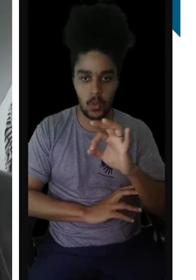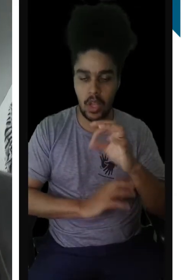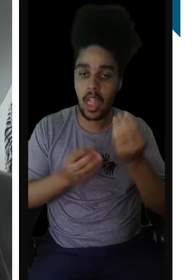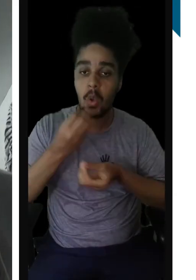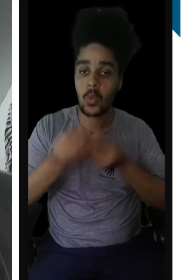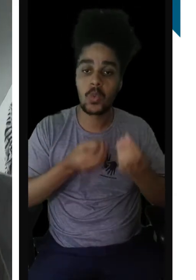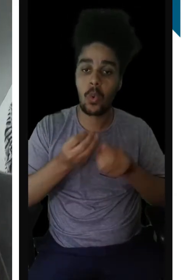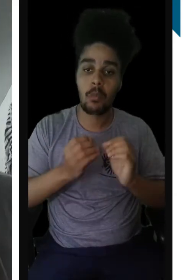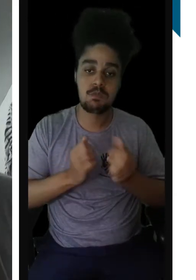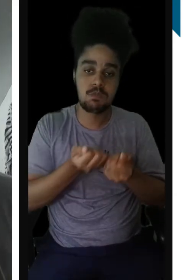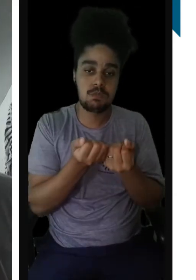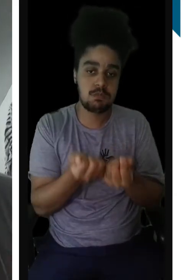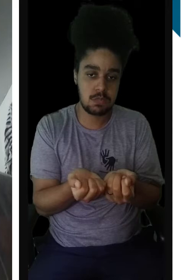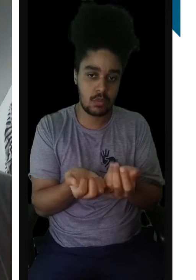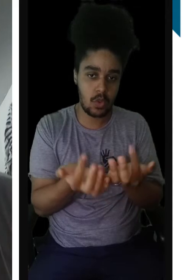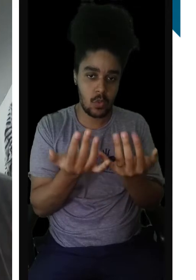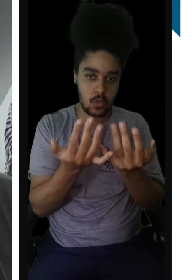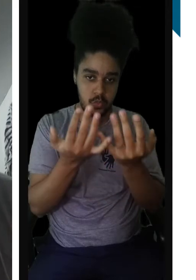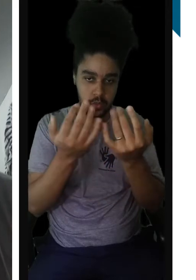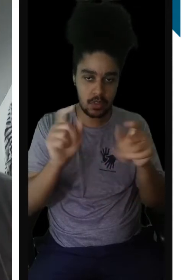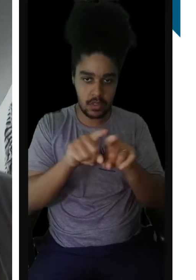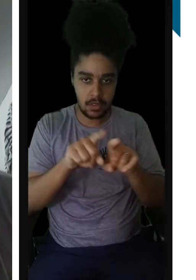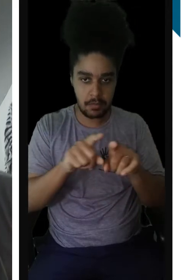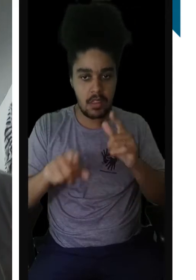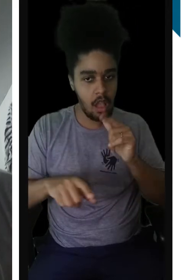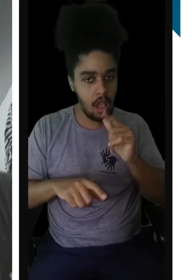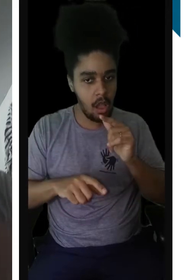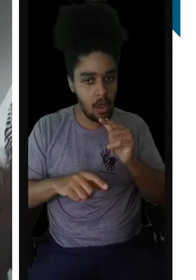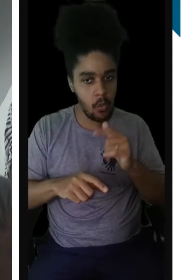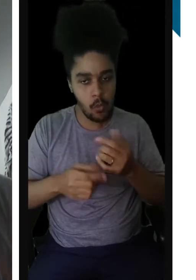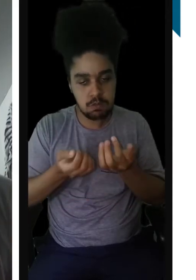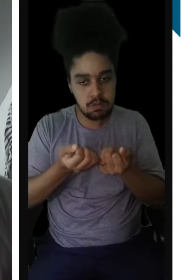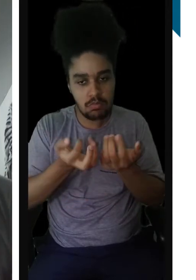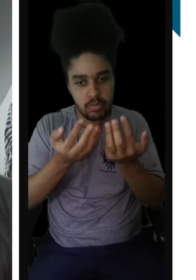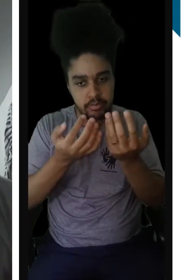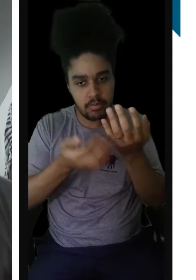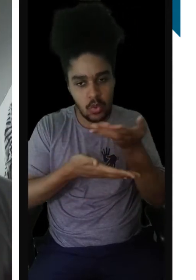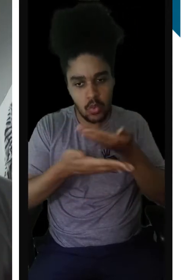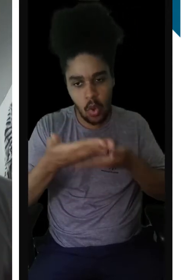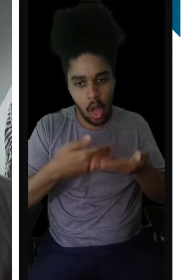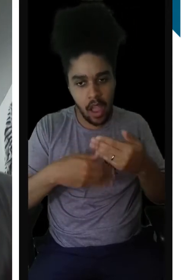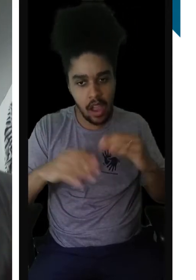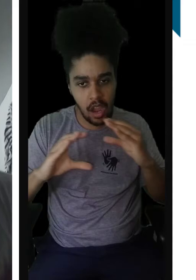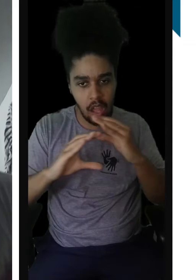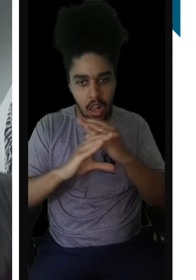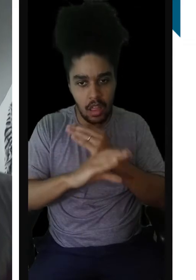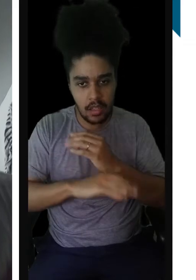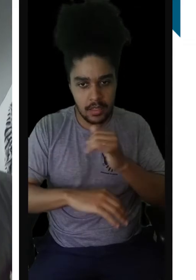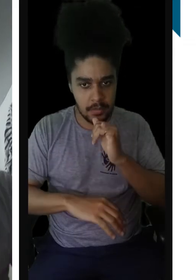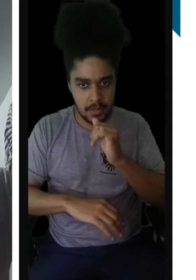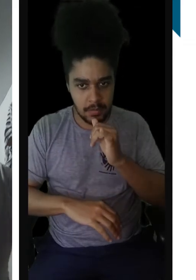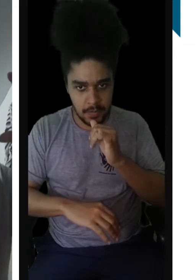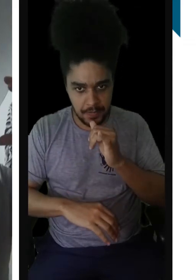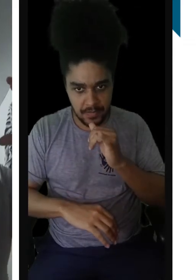É como os gasosos e os líquidos, né, trocam calor. Como assim, professor? Se você